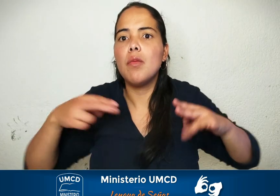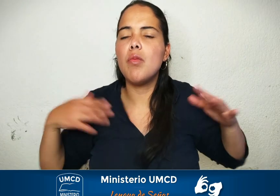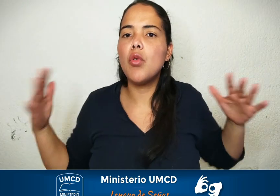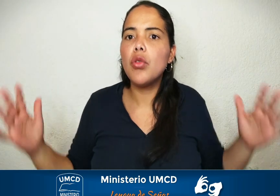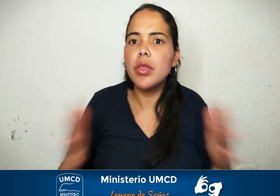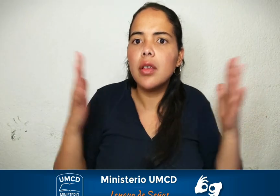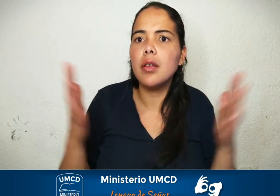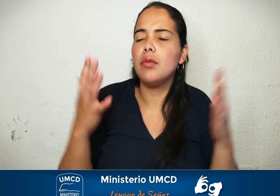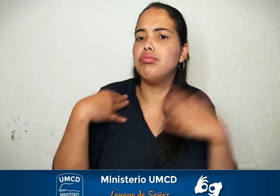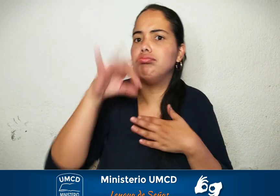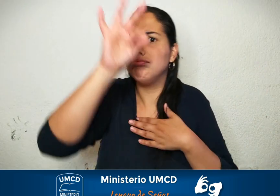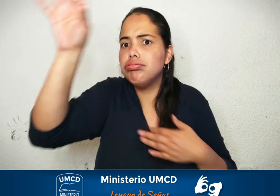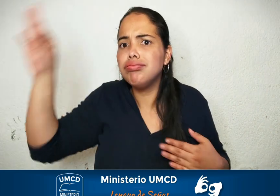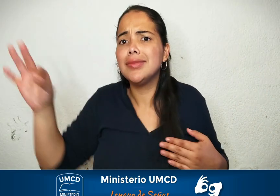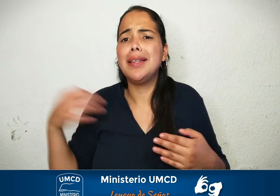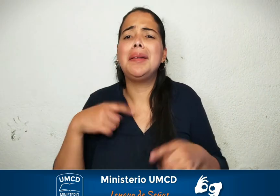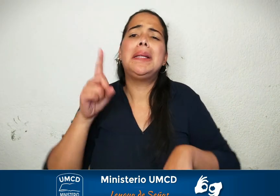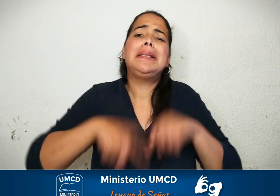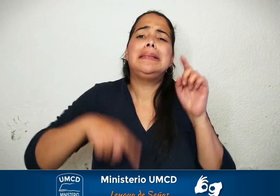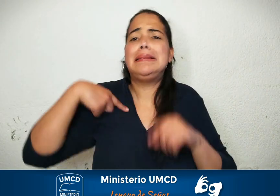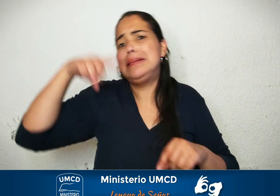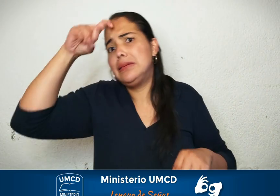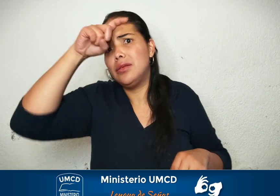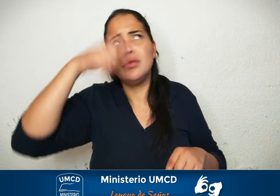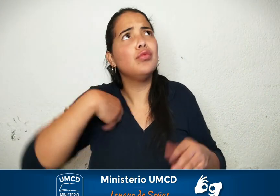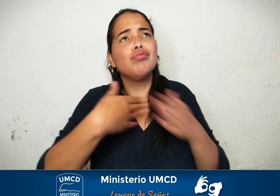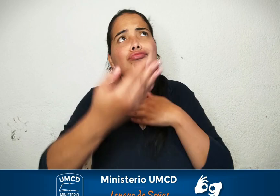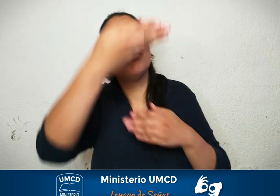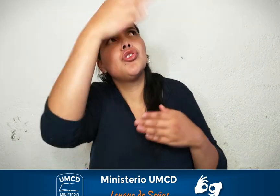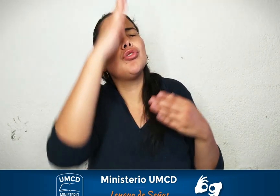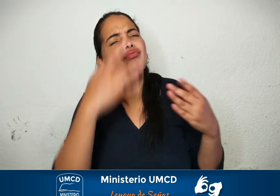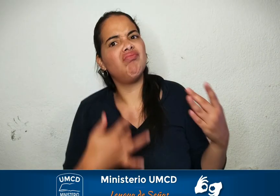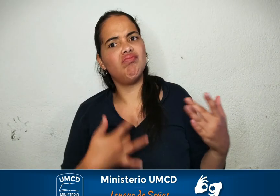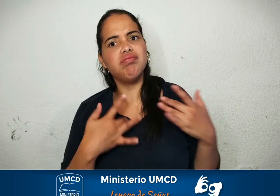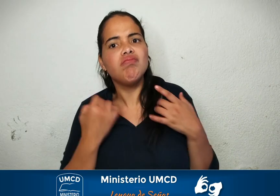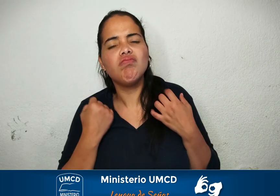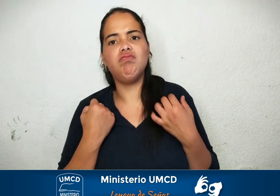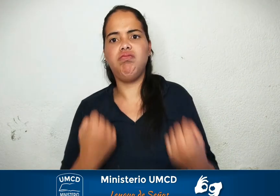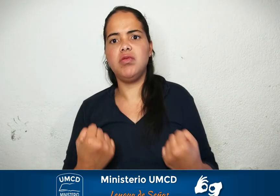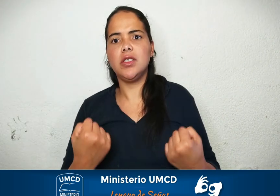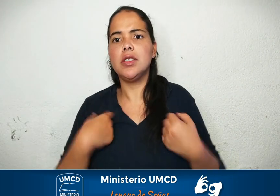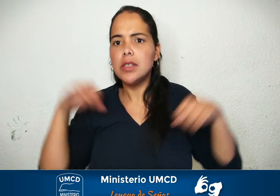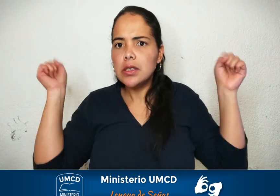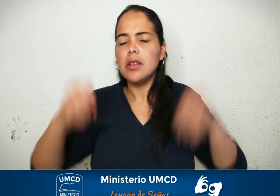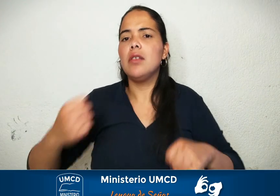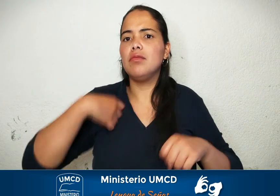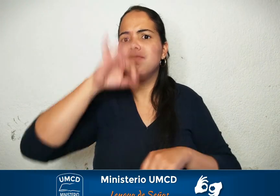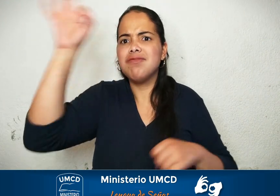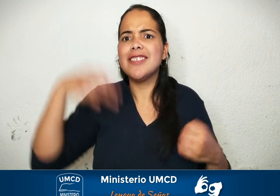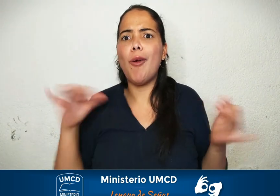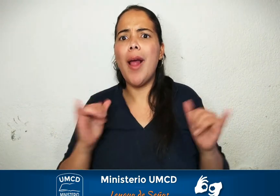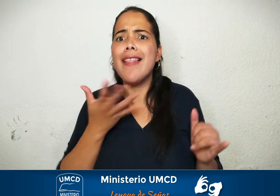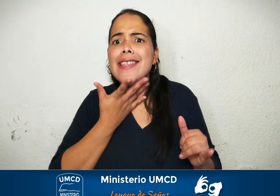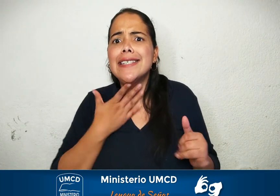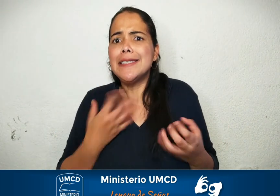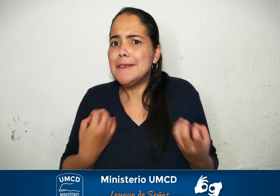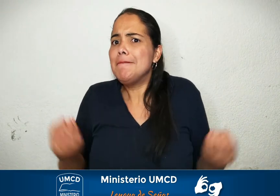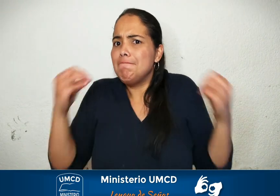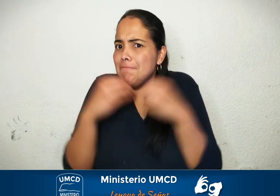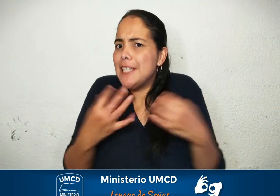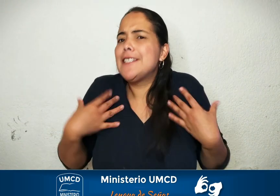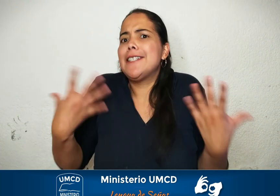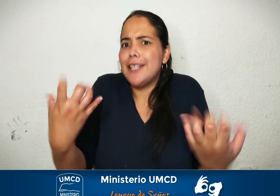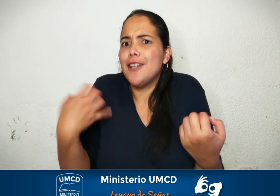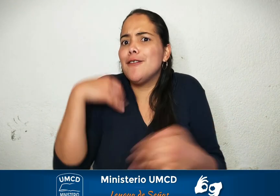sido motivado por sí mismo, sino de que Dios había puesto este mandato y había dentro de él un deseo muy